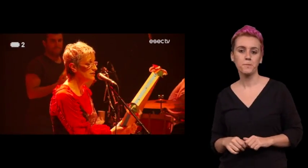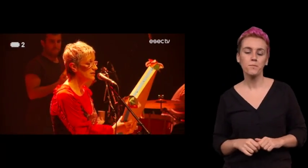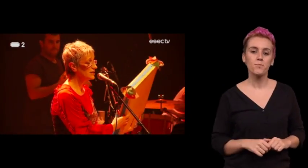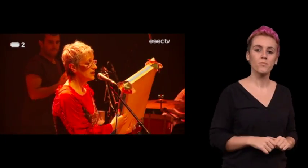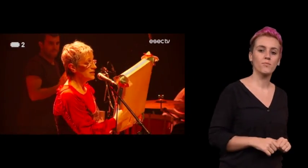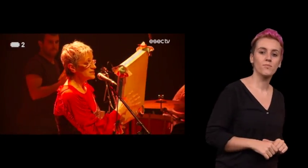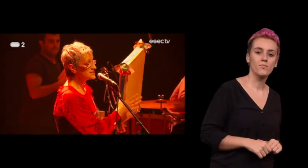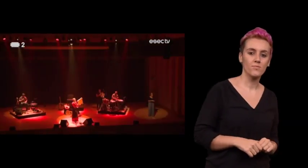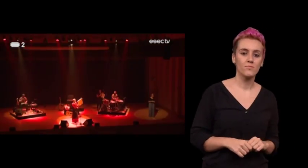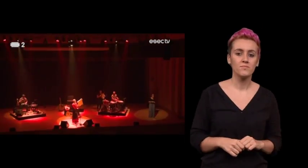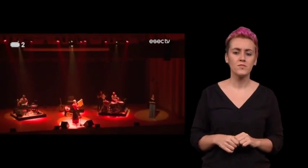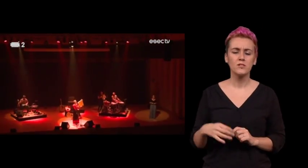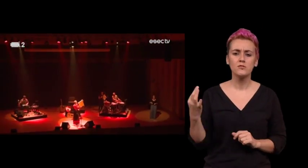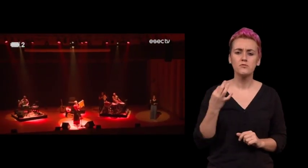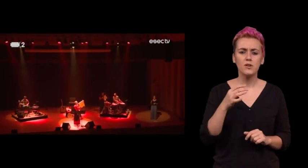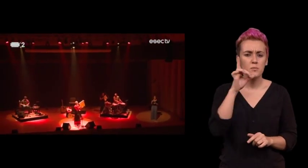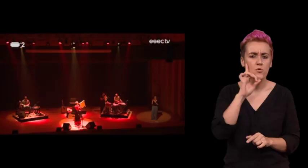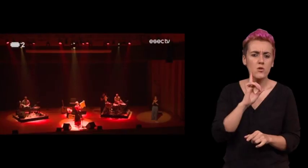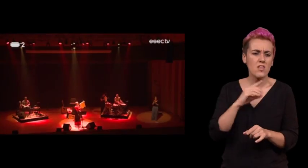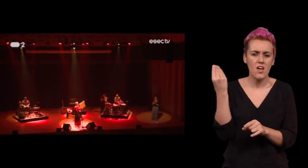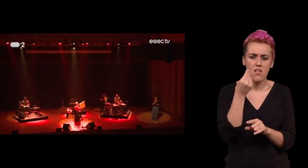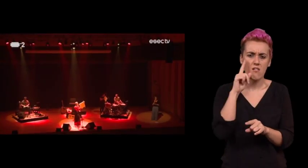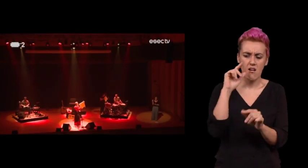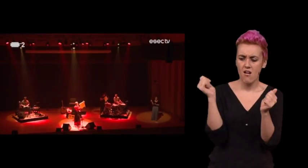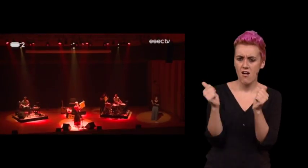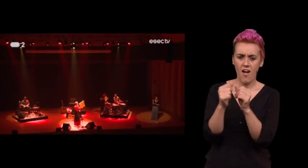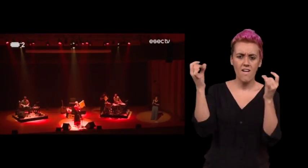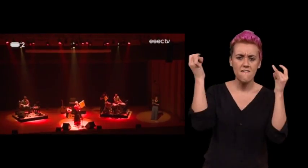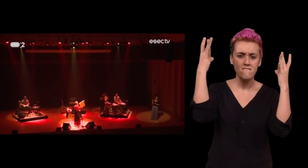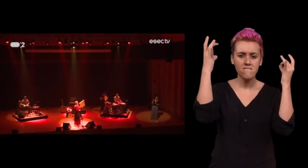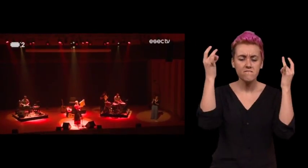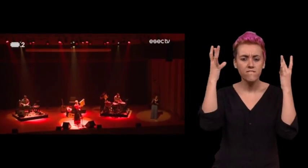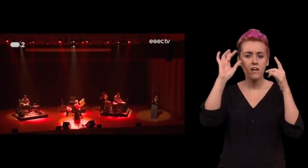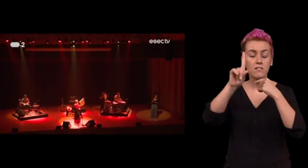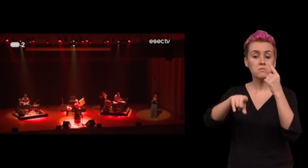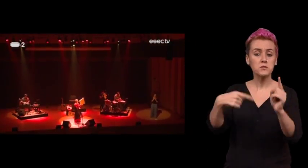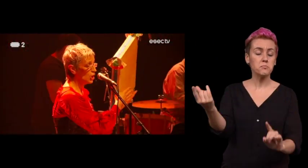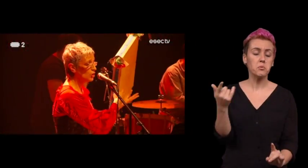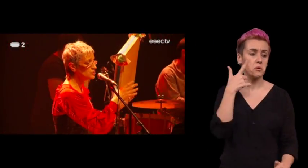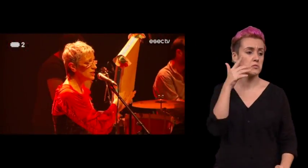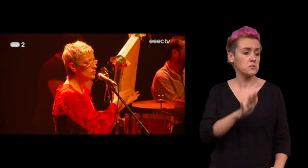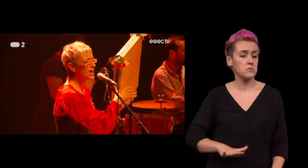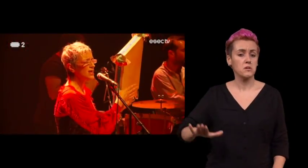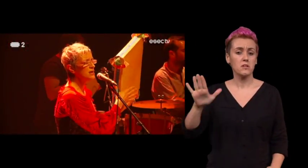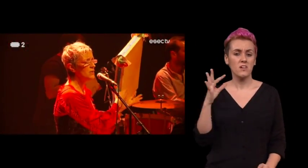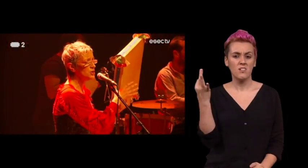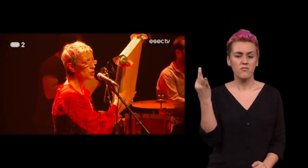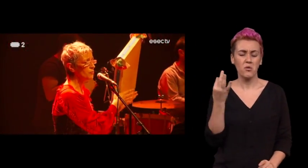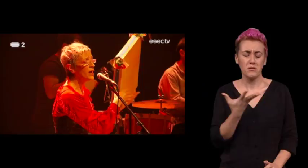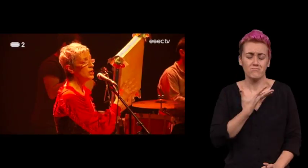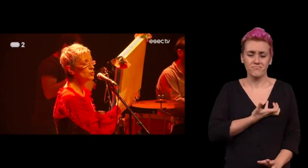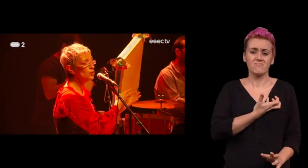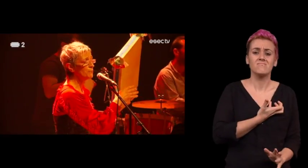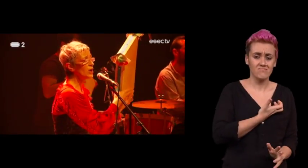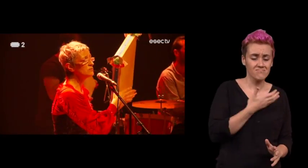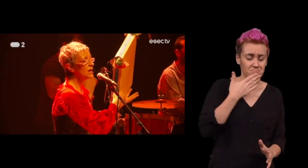vem. Saio com uma cachopa e depois cheio de calma, deu um tiro à